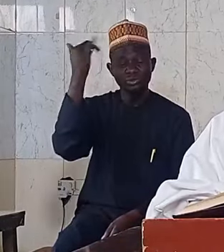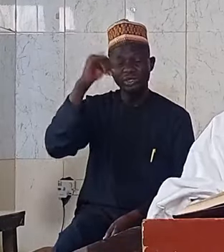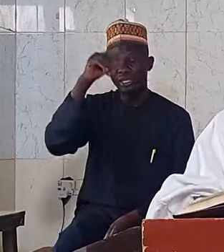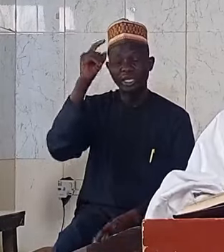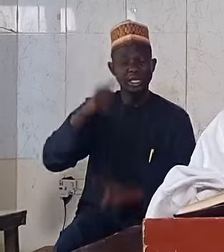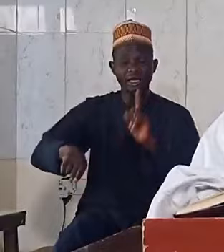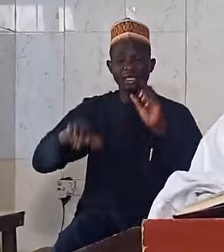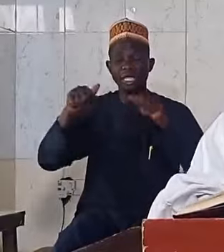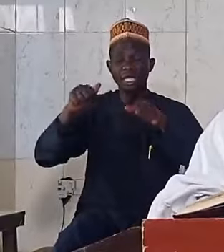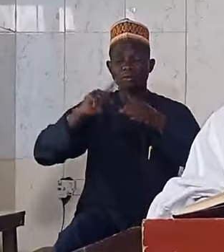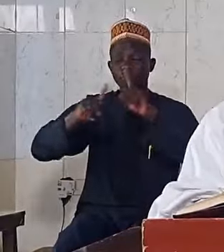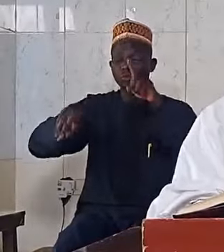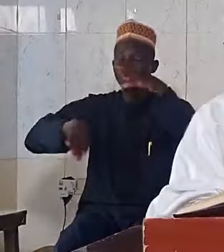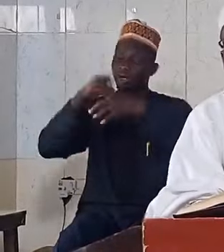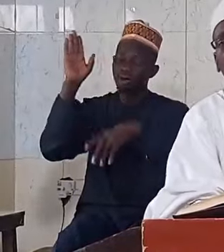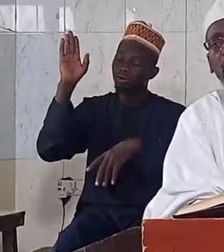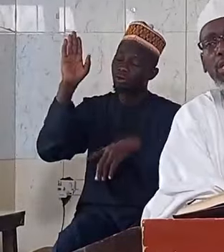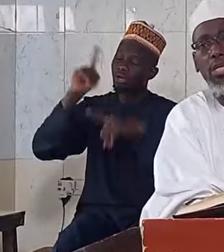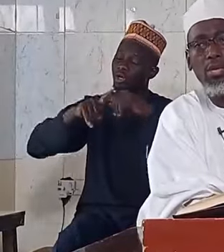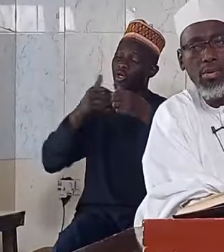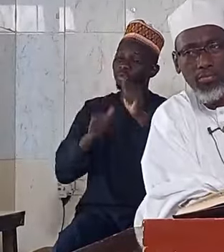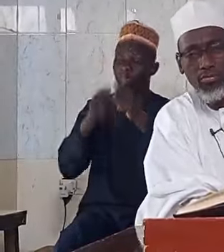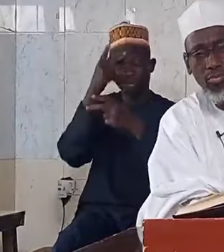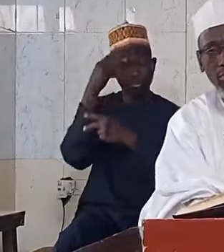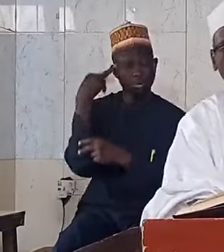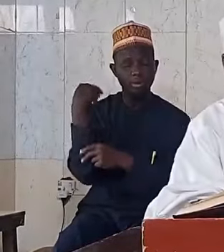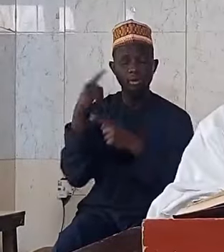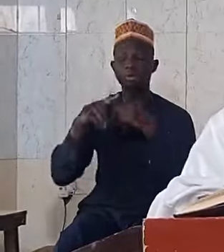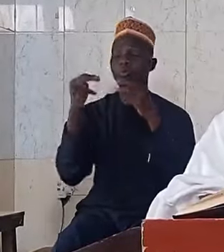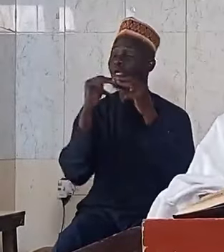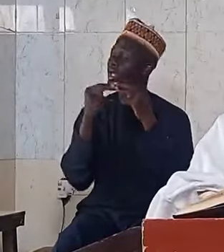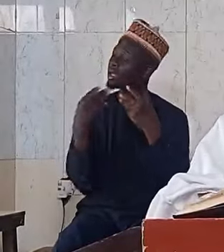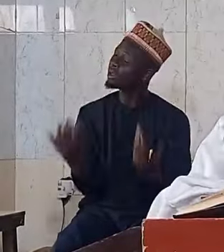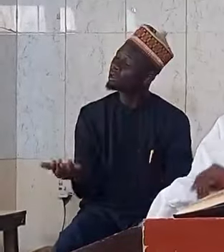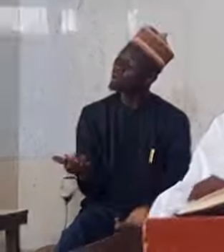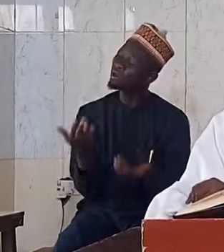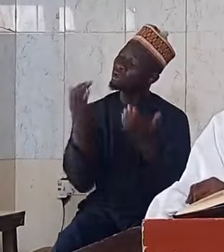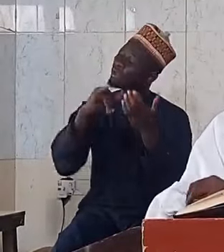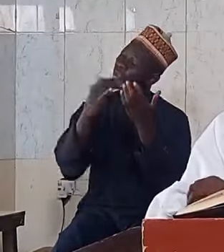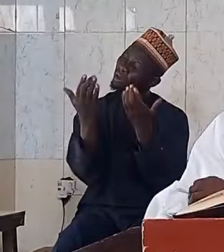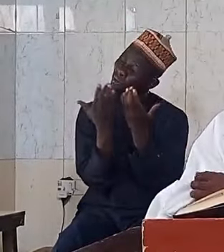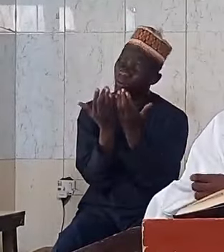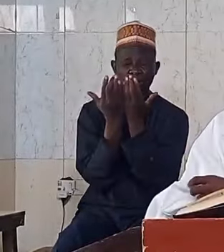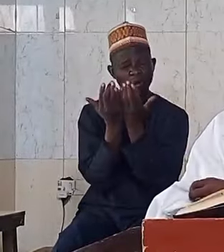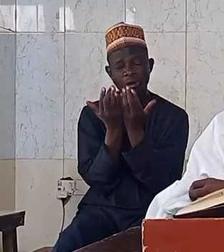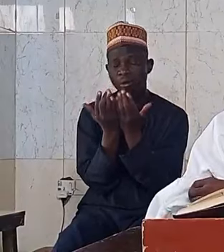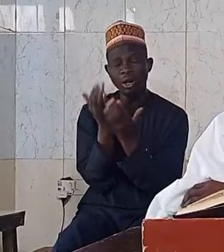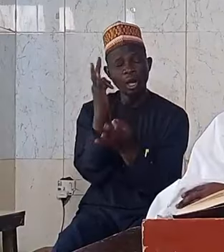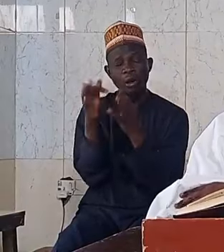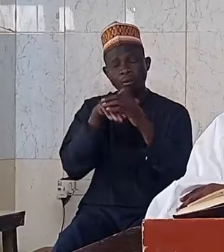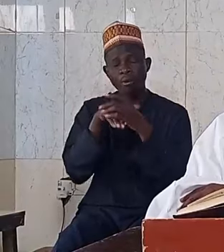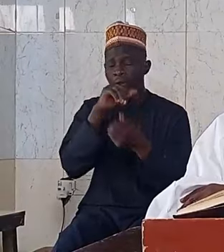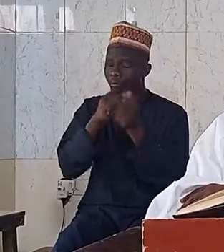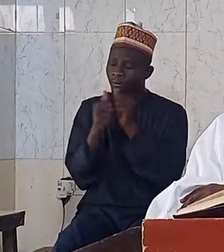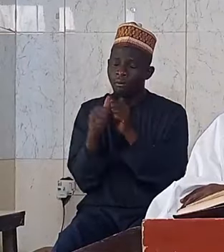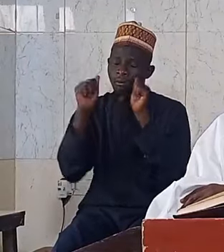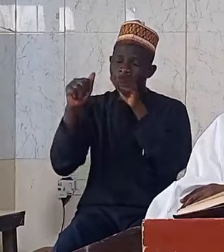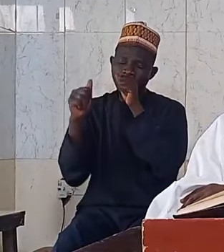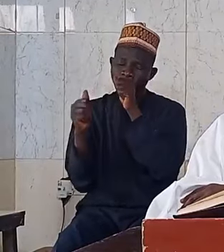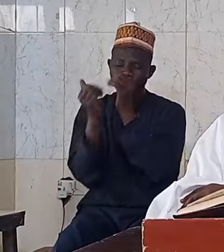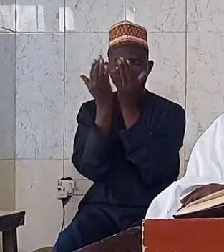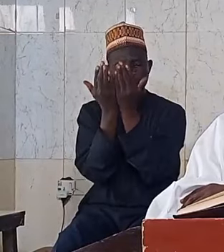su an fi ƙarfinsu ba za su iya yin hijira ba dama suna addu'a idan mutum ya shiga ƙangi irin wannan dama ai